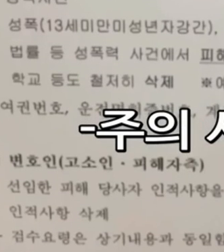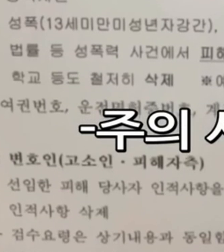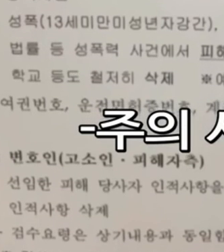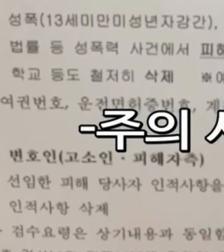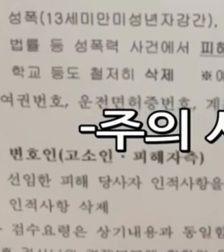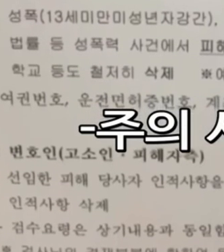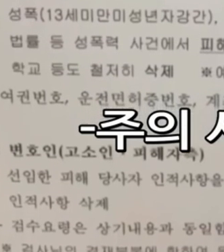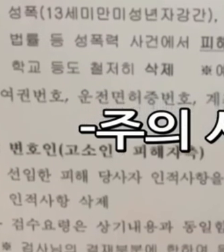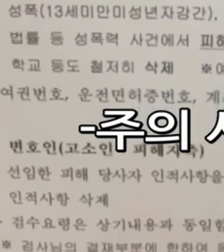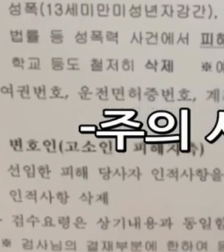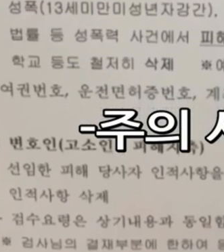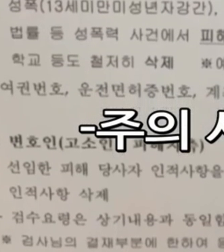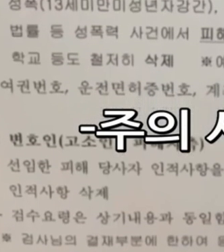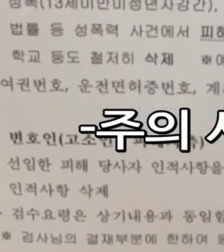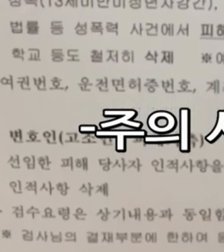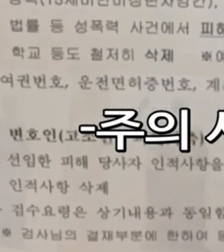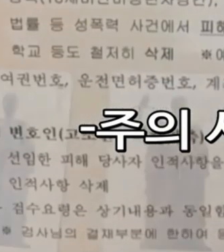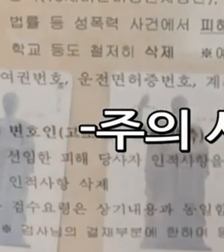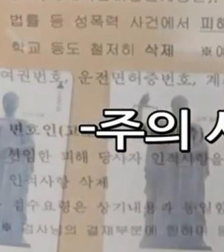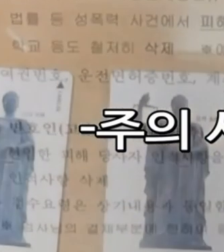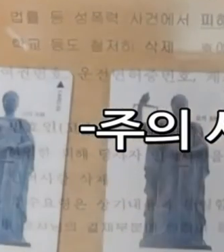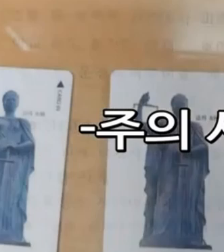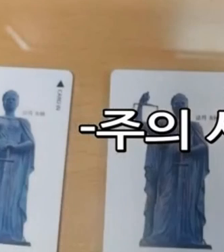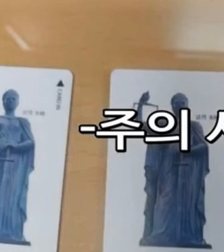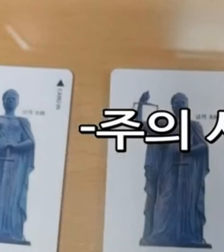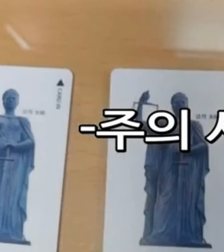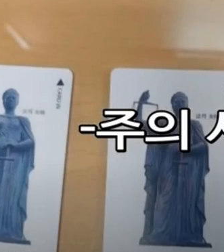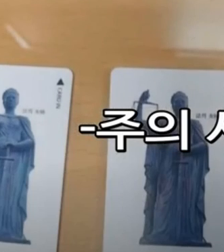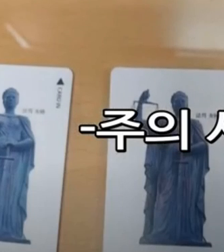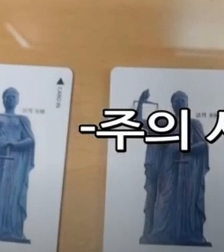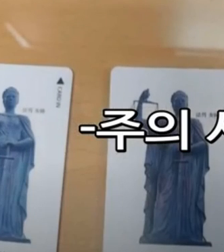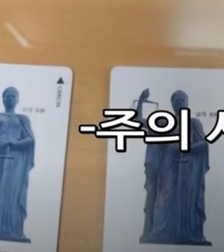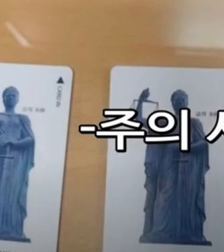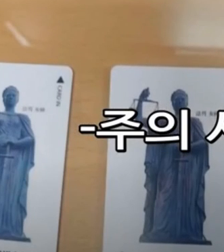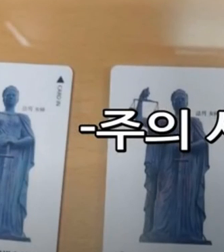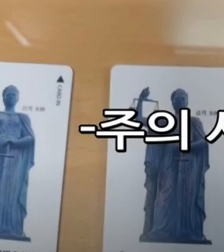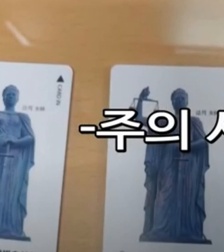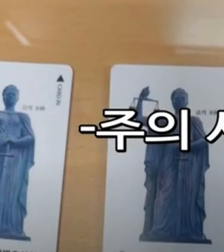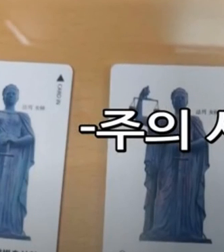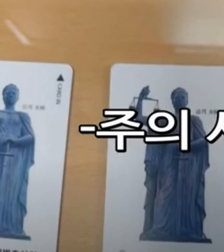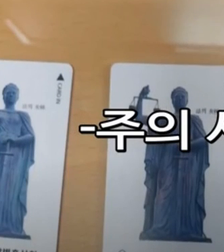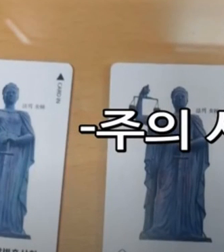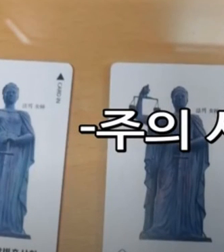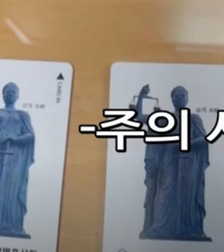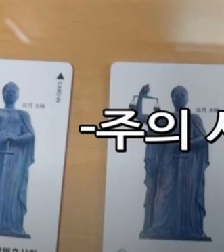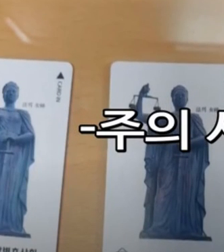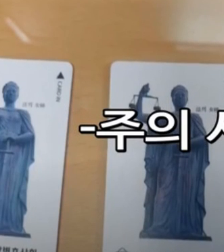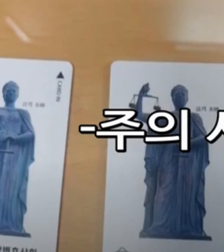받으시면 됩니다. 그리고 복사카드는 어디든지 사용할 수 있는 것이 아닙니다.